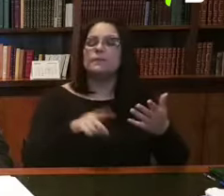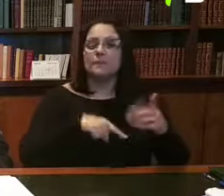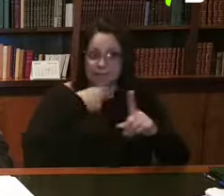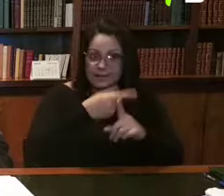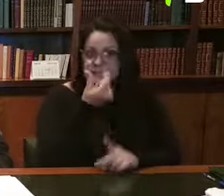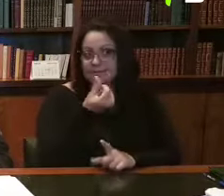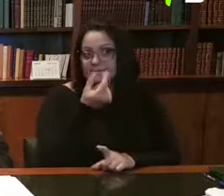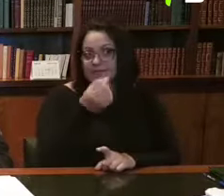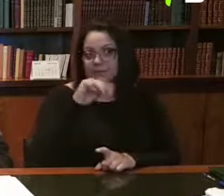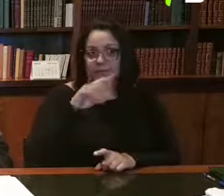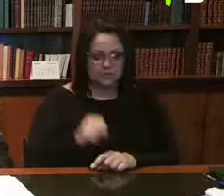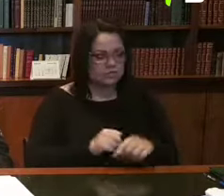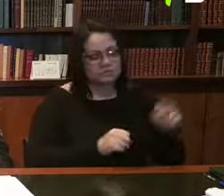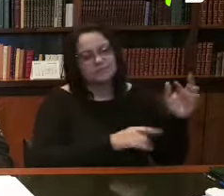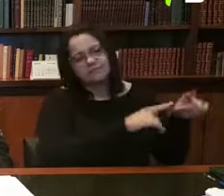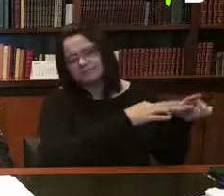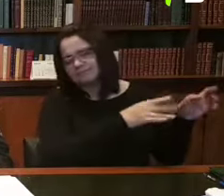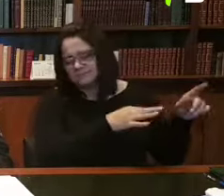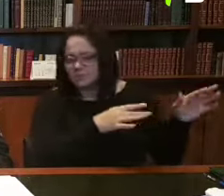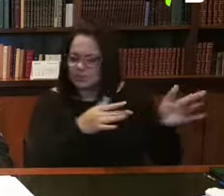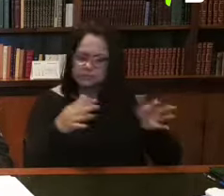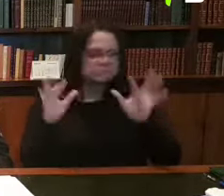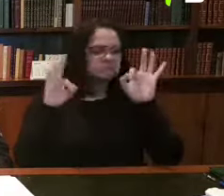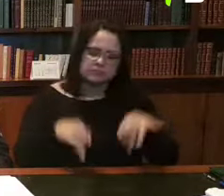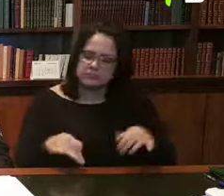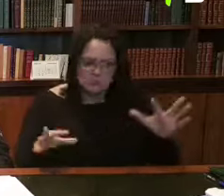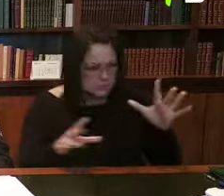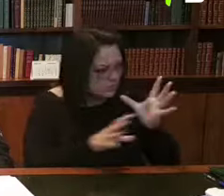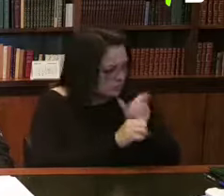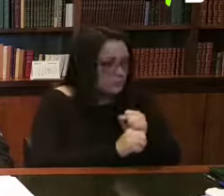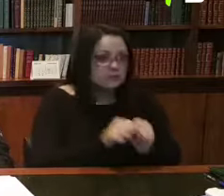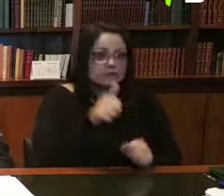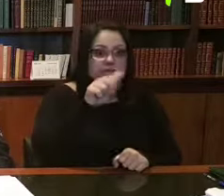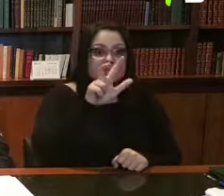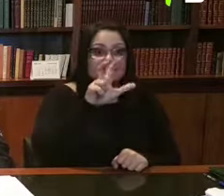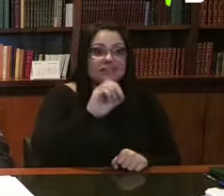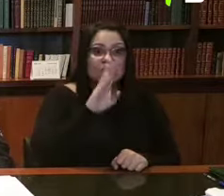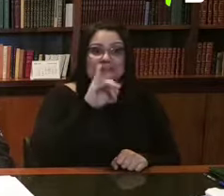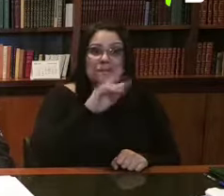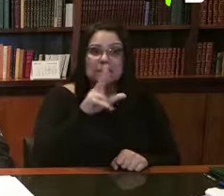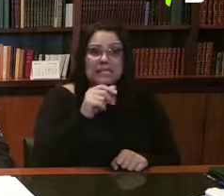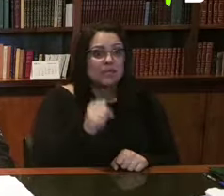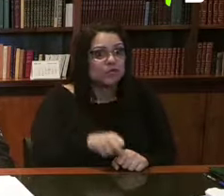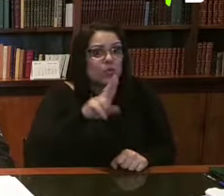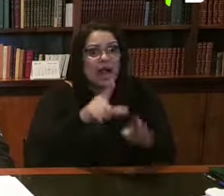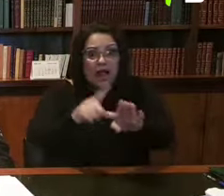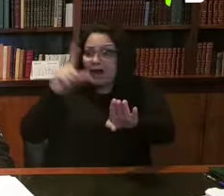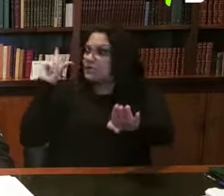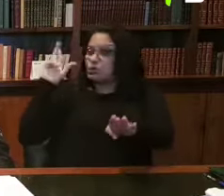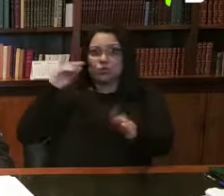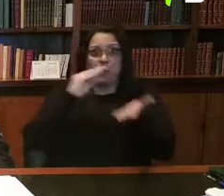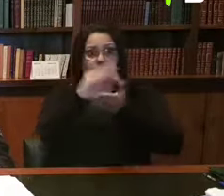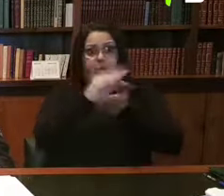manda mais 60 minutos quantos formamos tudo foram 150 bilhões para estar município nunca houve tanto